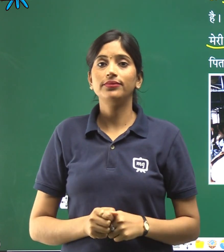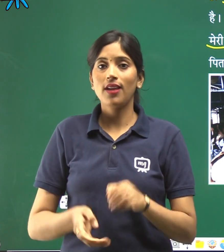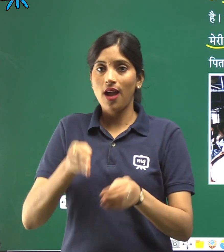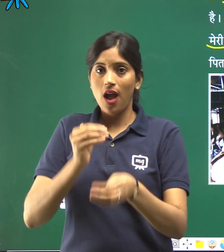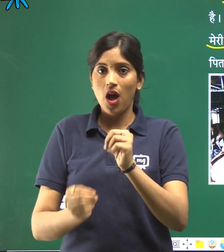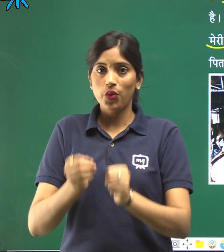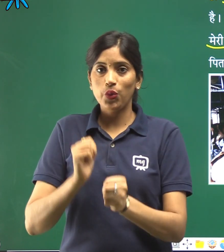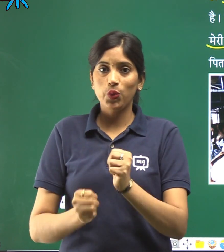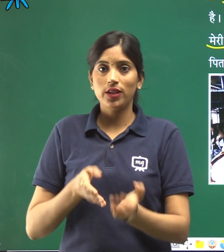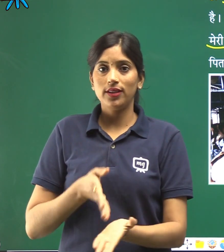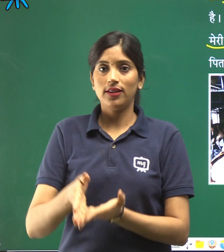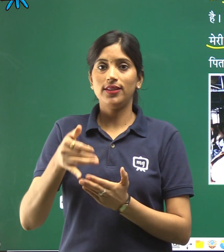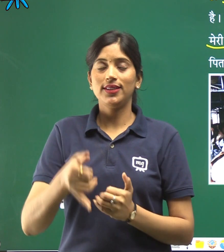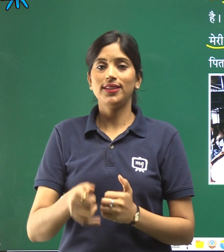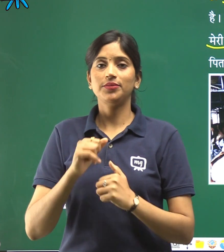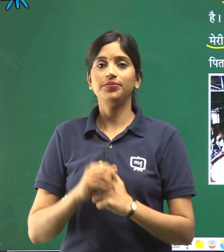दूध निकालती है।